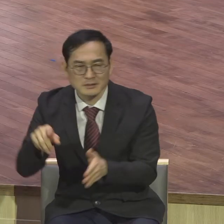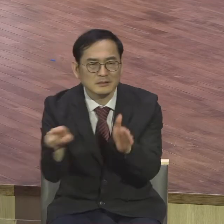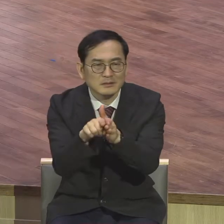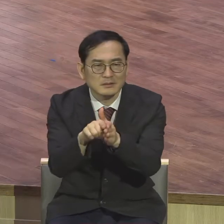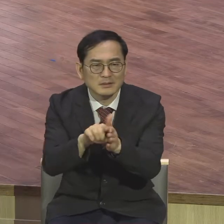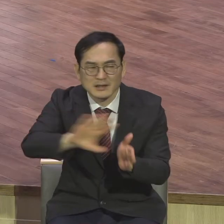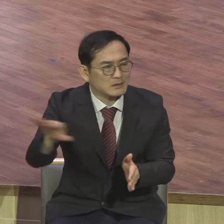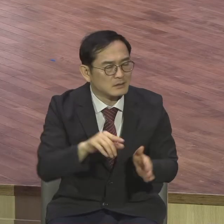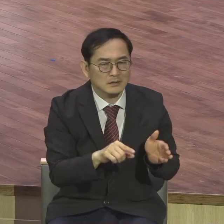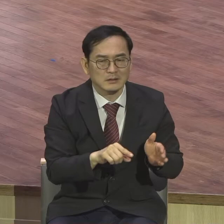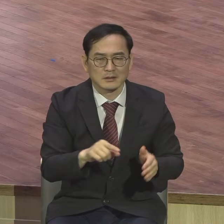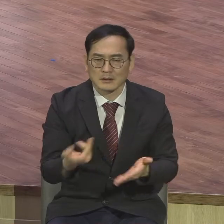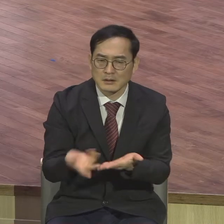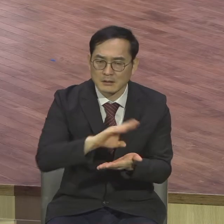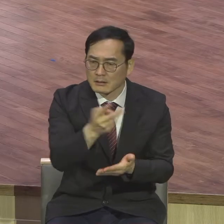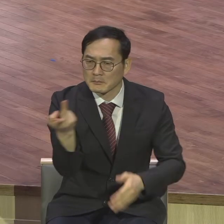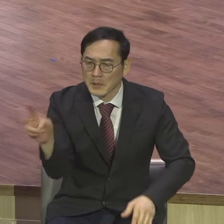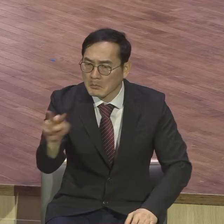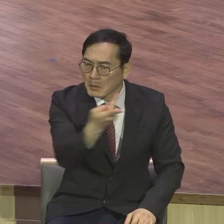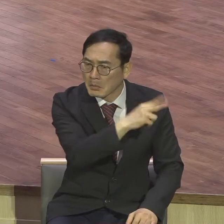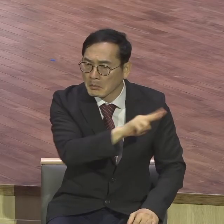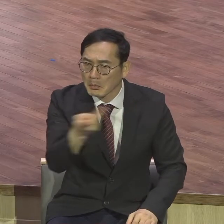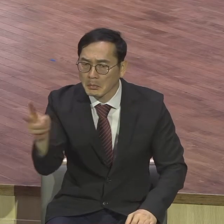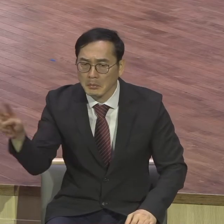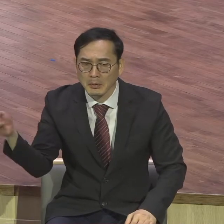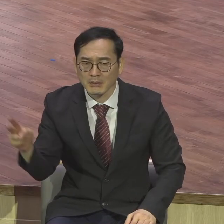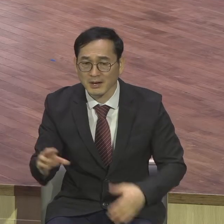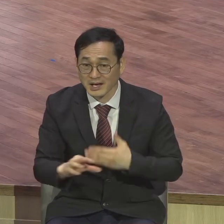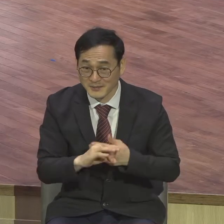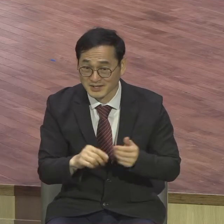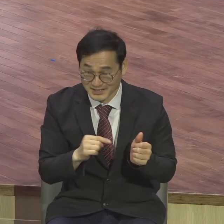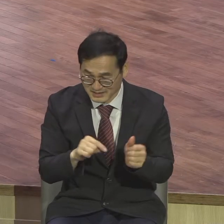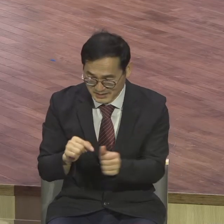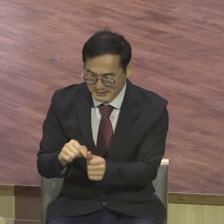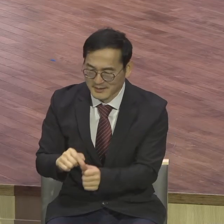사단에게 갖고 종로로 사단이 갖고 온 노르개감이야.